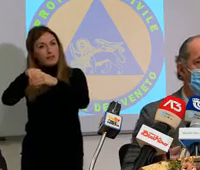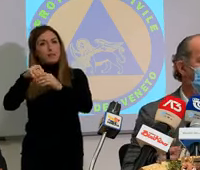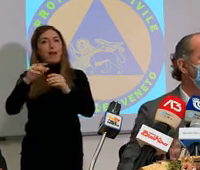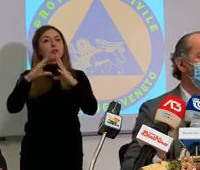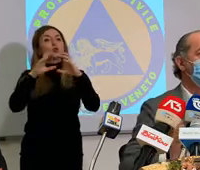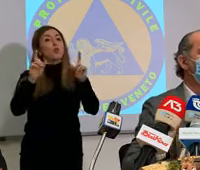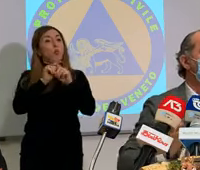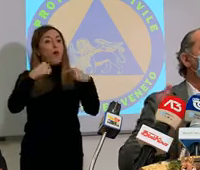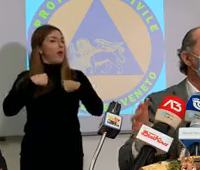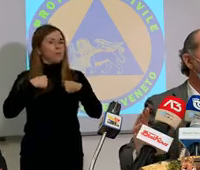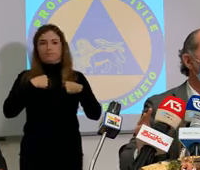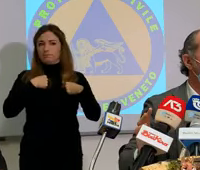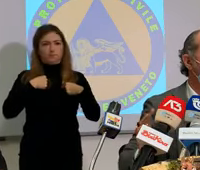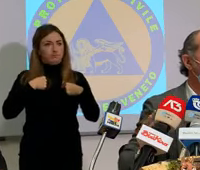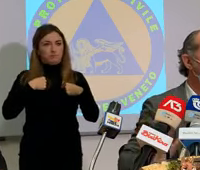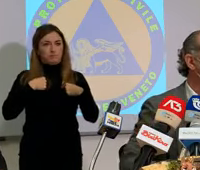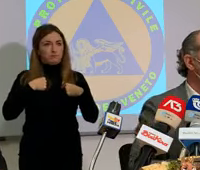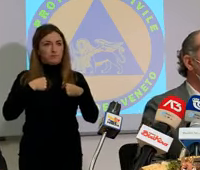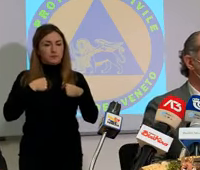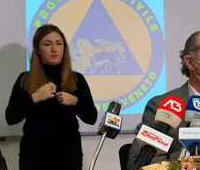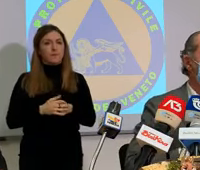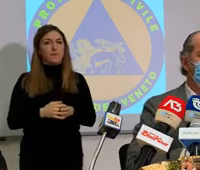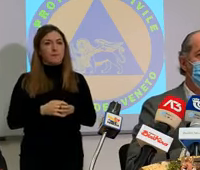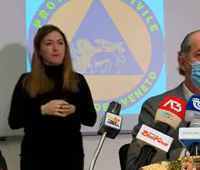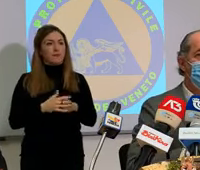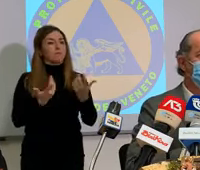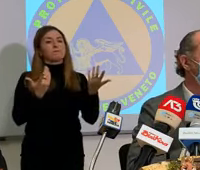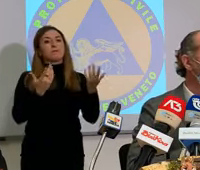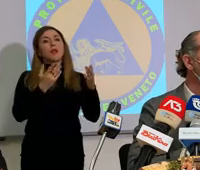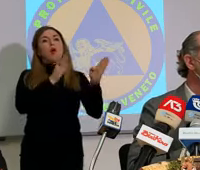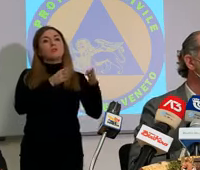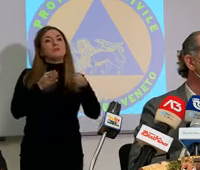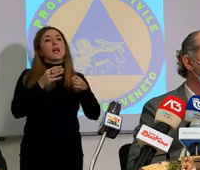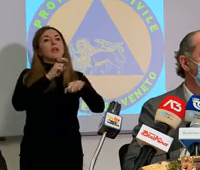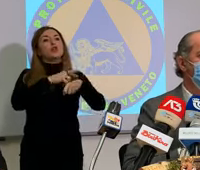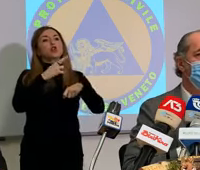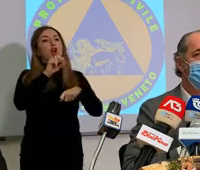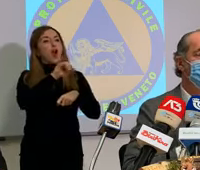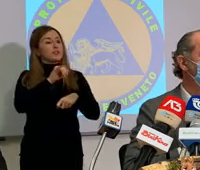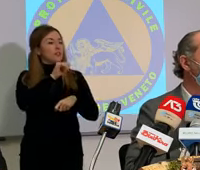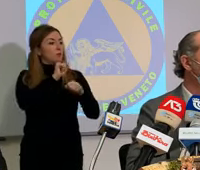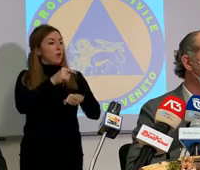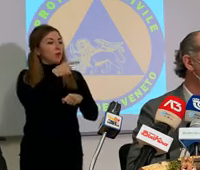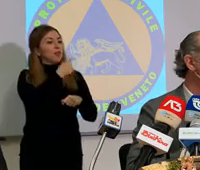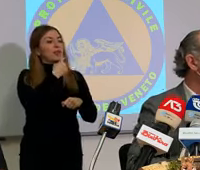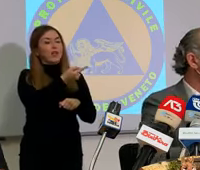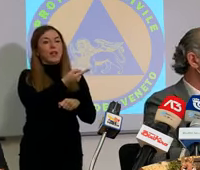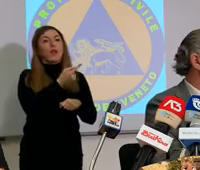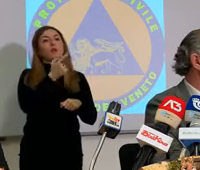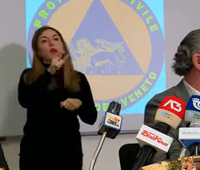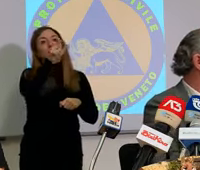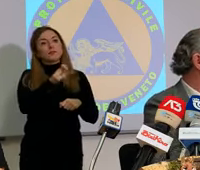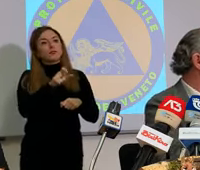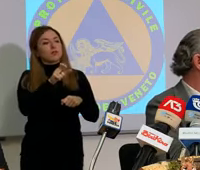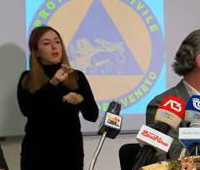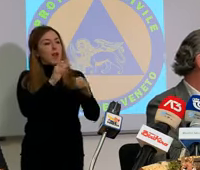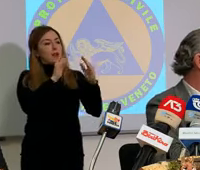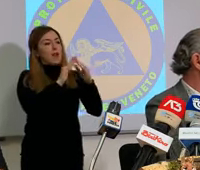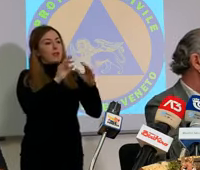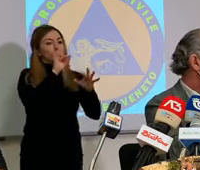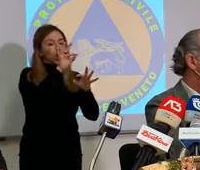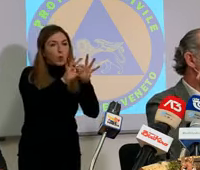nostre è come dire in un ospedale no edotto rosi che un medico c'era è ovvio che è più in sicurezza uno che viene curato da solo a casa